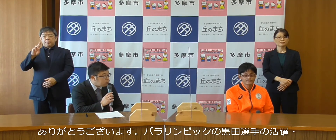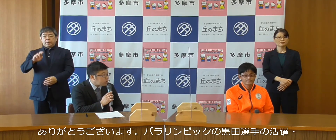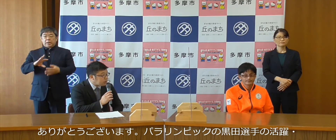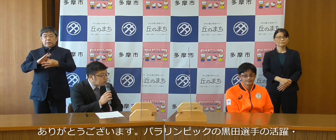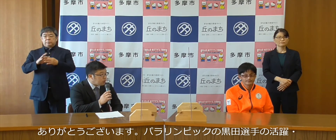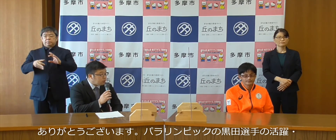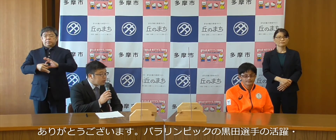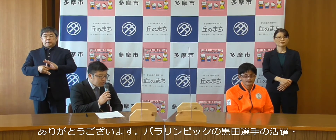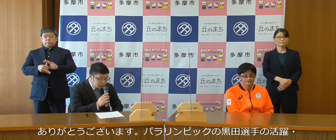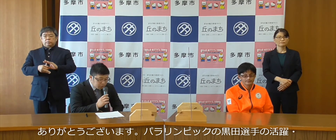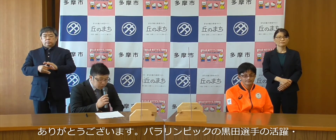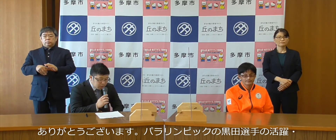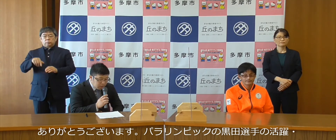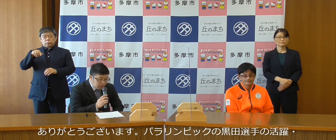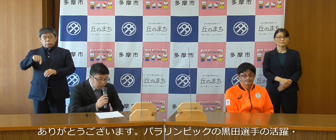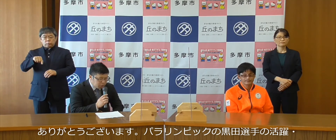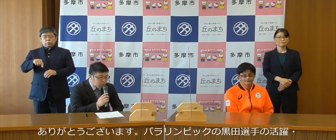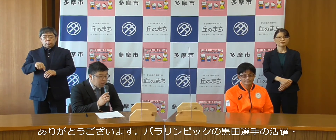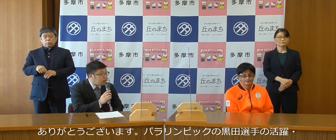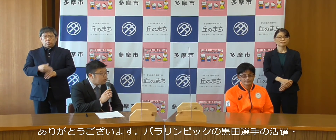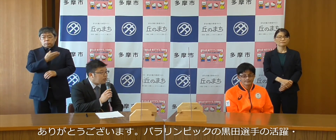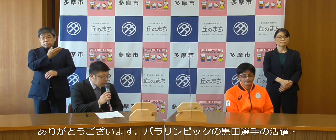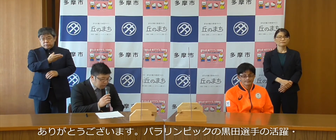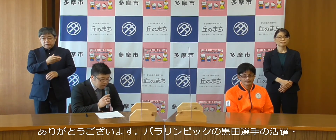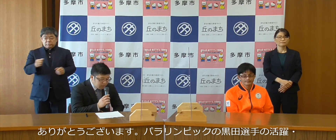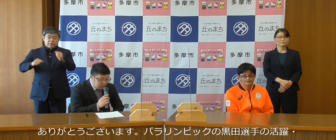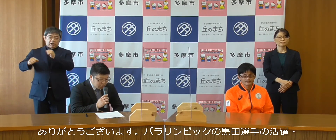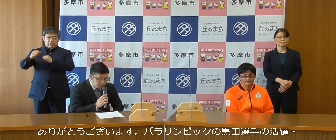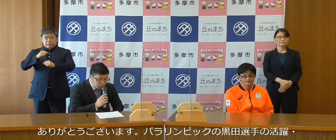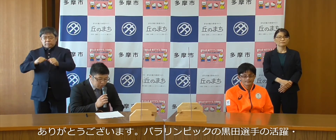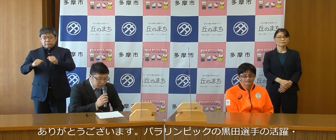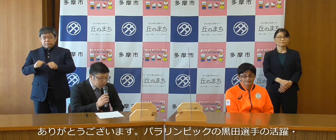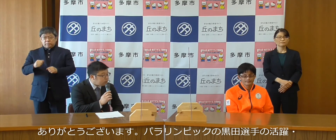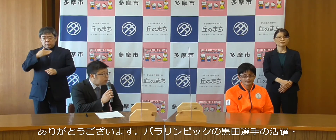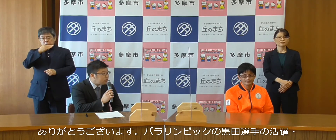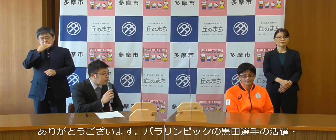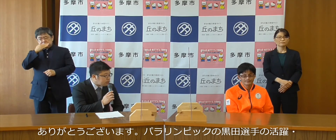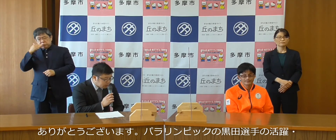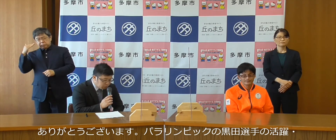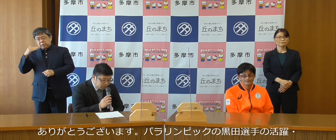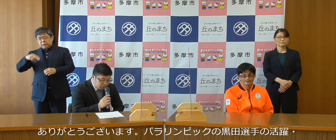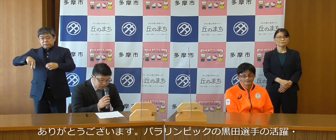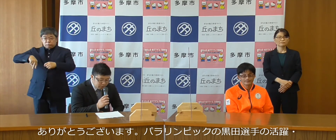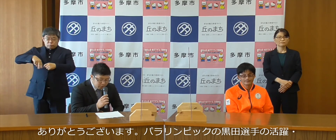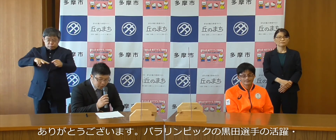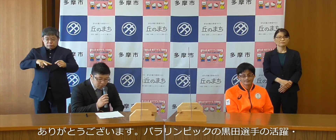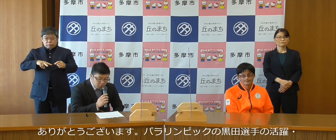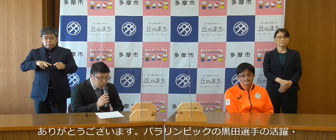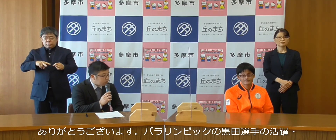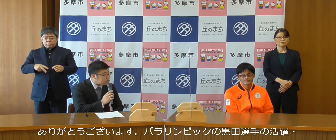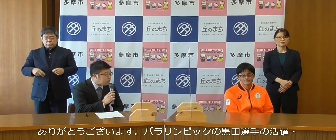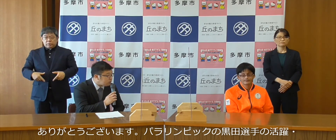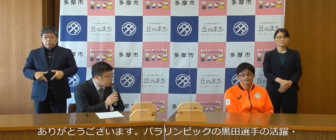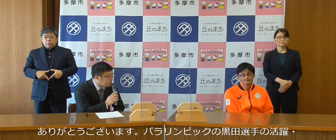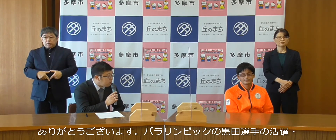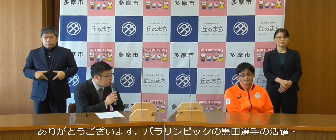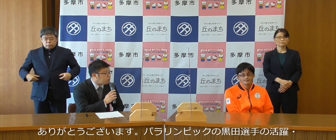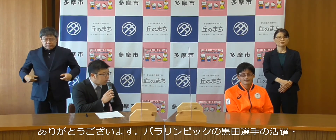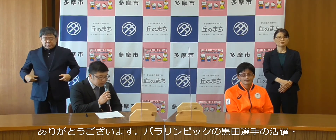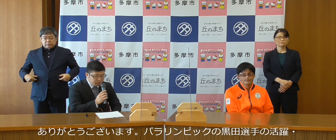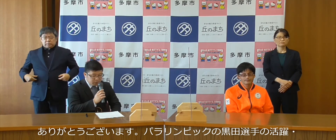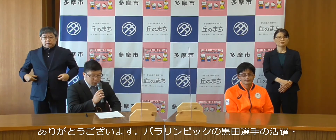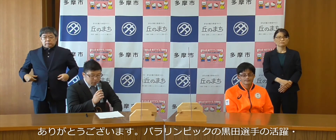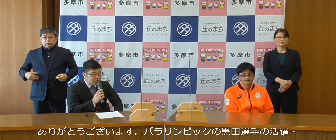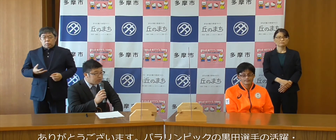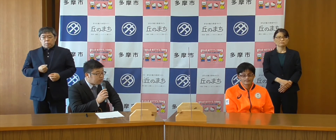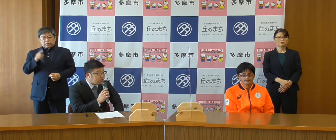の本当に黒田選手 の活躍、鮮やかなゴールにこう勇気づけられた人とかっていうのは本当に私もそうですけど多いの